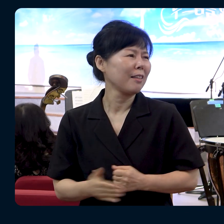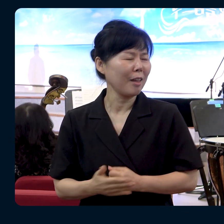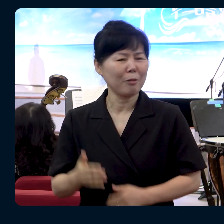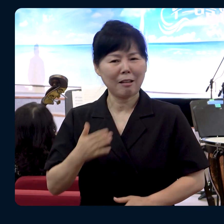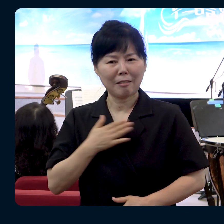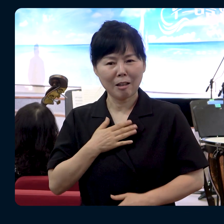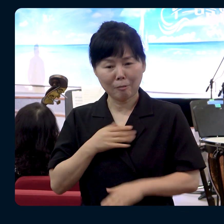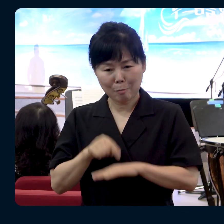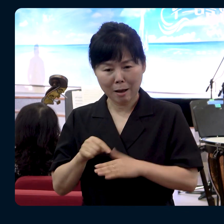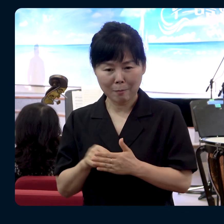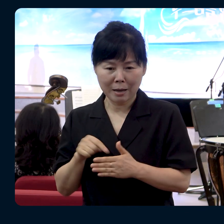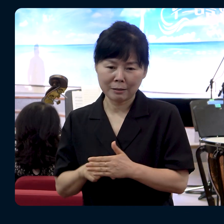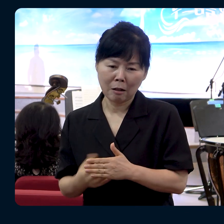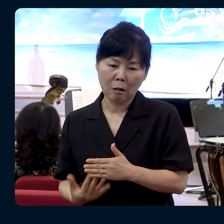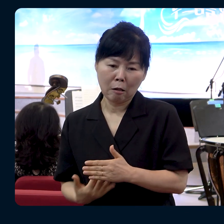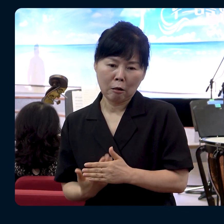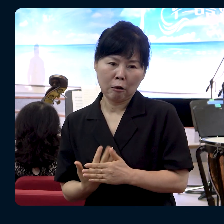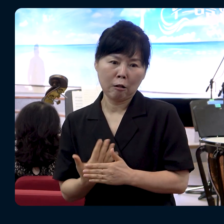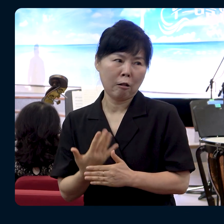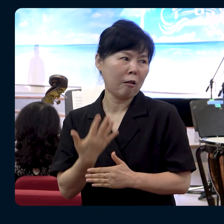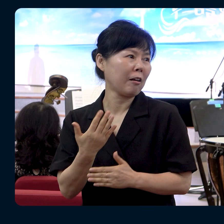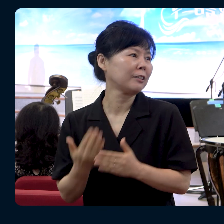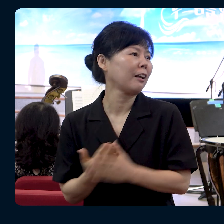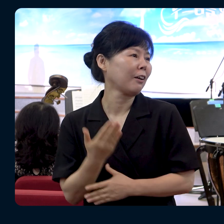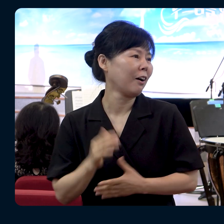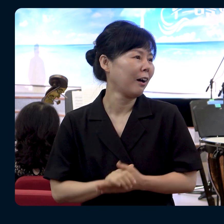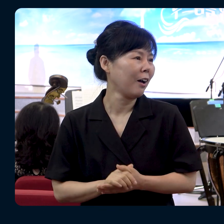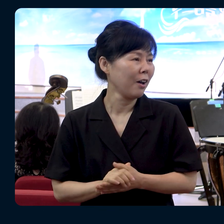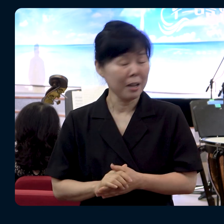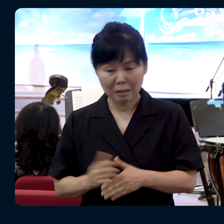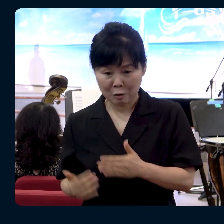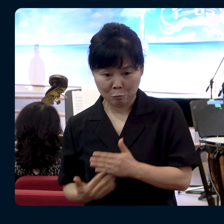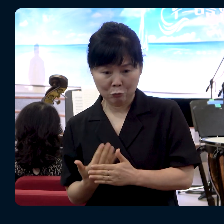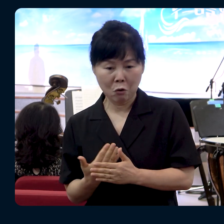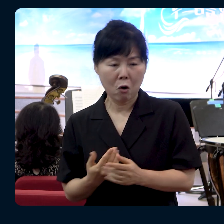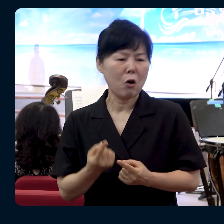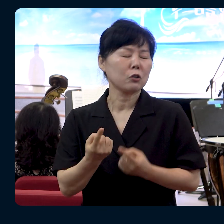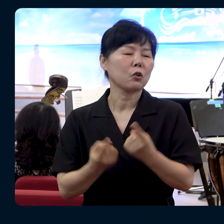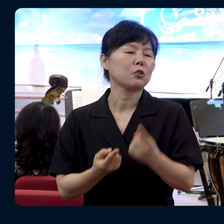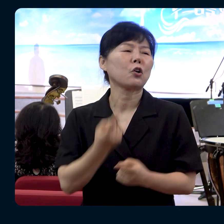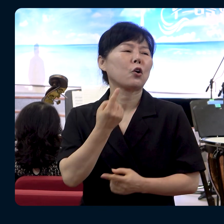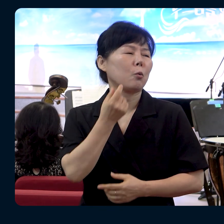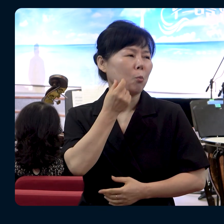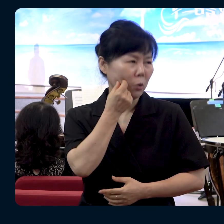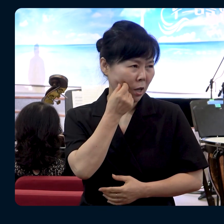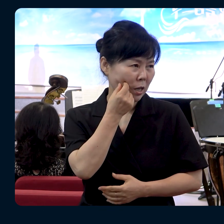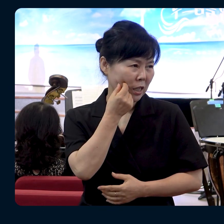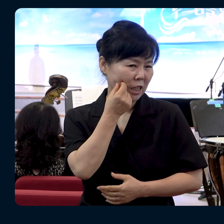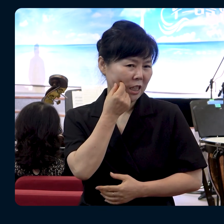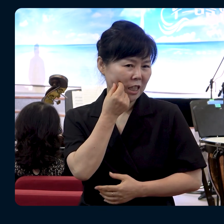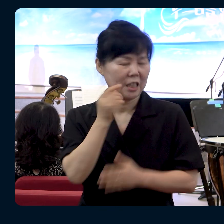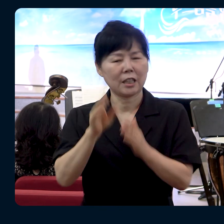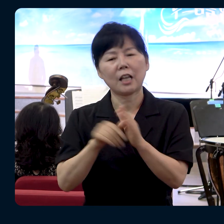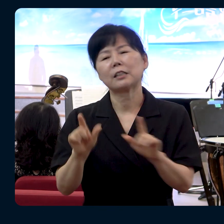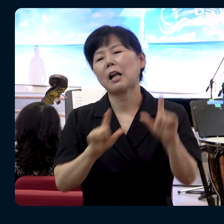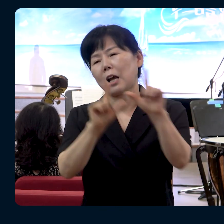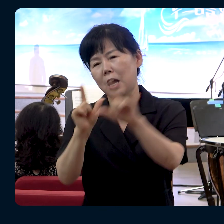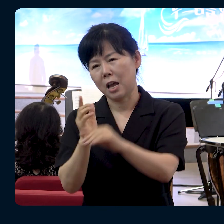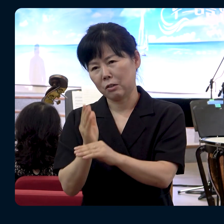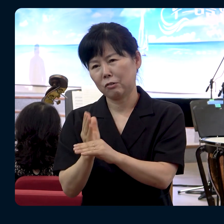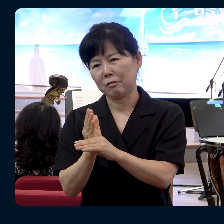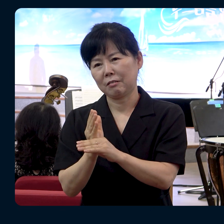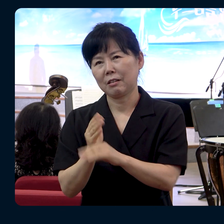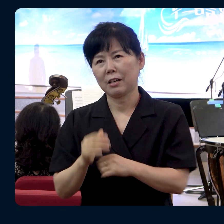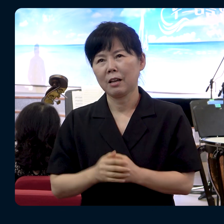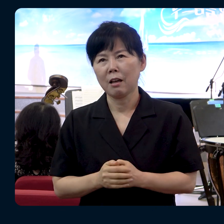분노가 일어나는 거예요. 이렇게 분노를 제어하지 못하는 시대를 우리가 살고 있구나라는 깨달음이 있었고,